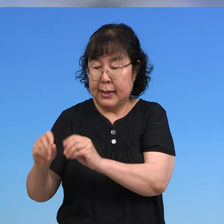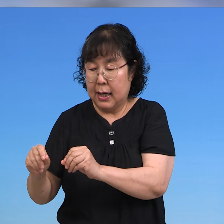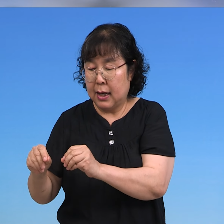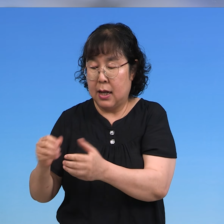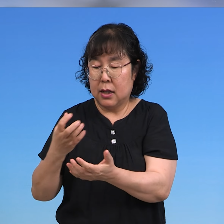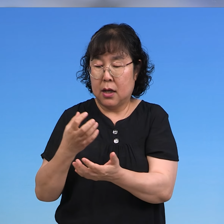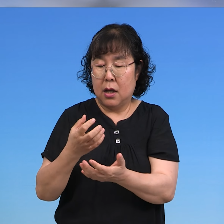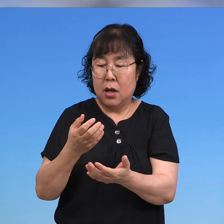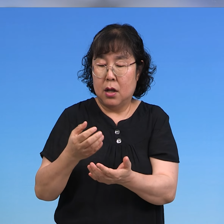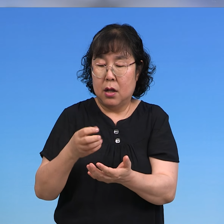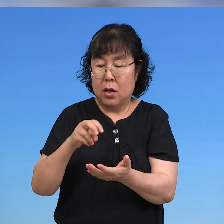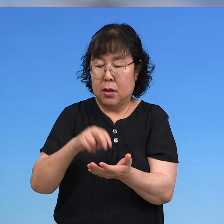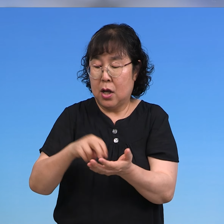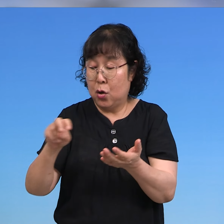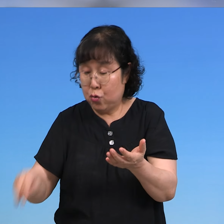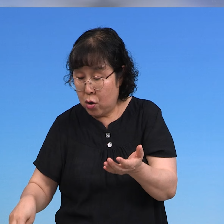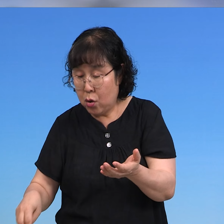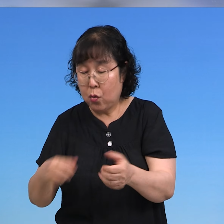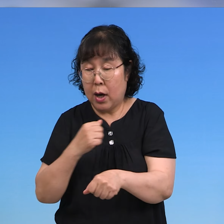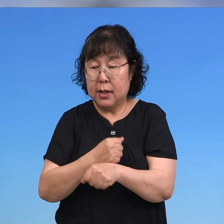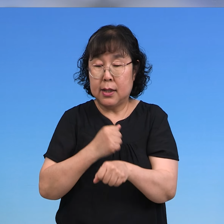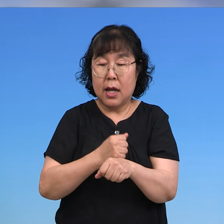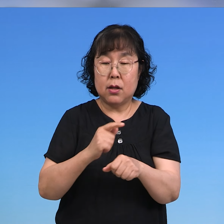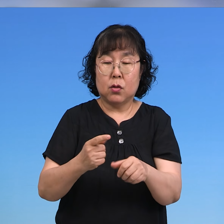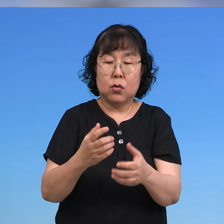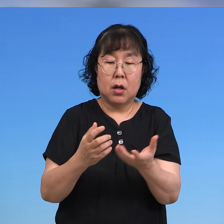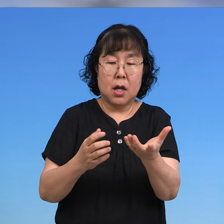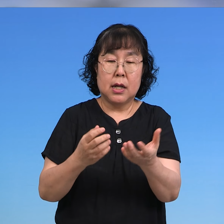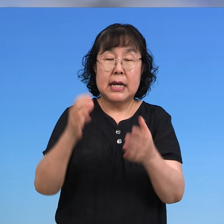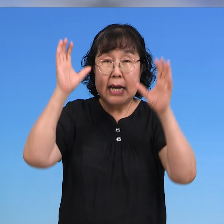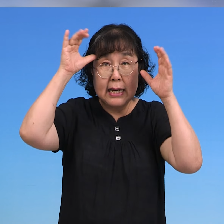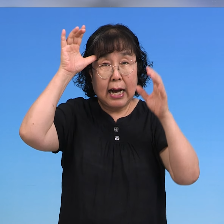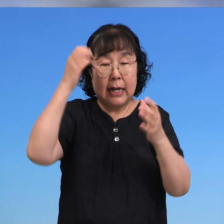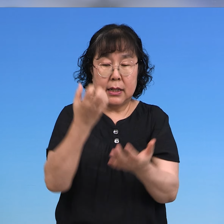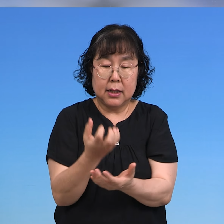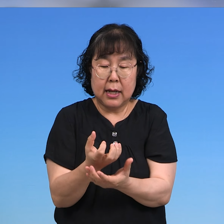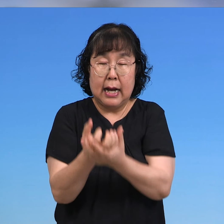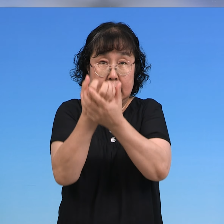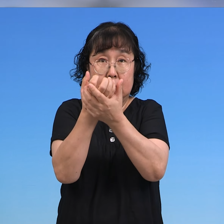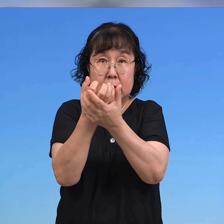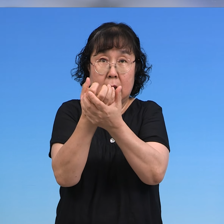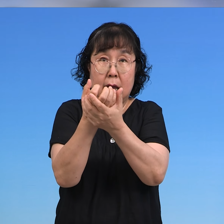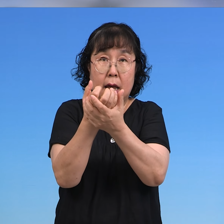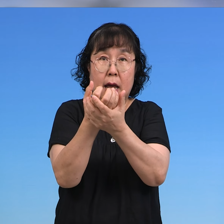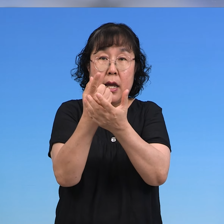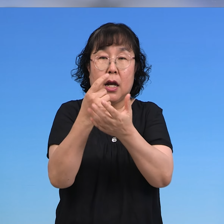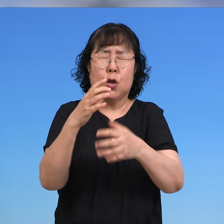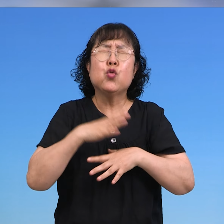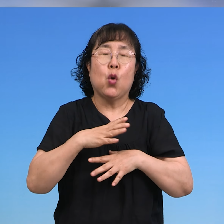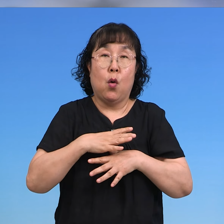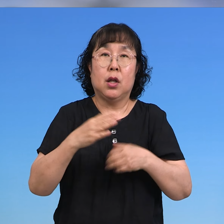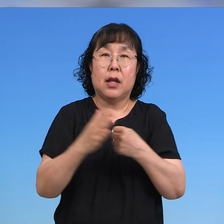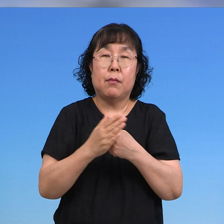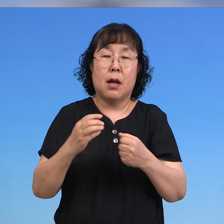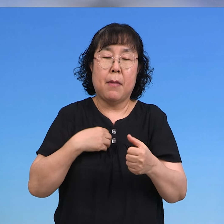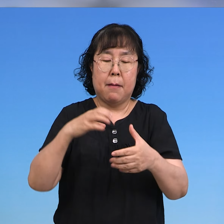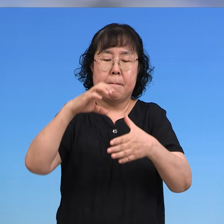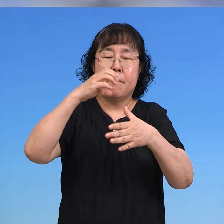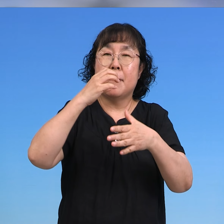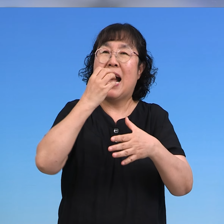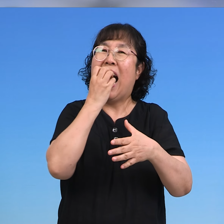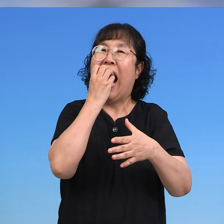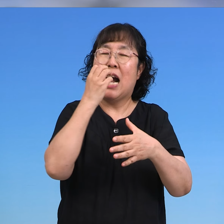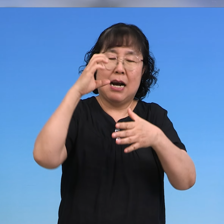물어버렸어요. 그래서 그 조그만 게 이빨이 얼마나 그 날카로운지 피가 뚝뚝뚝 떨어졌어요, 여기에. 이걸